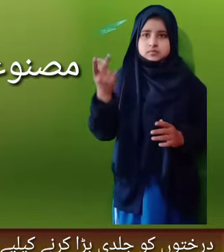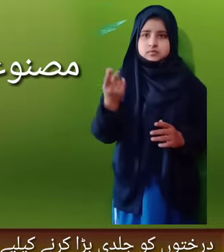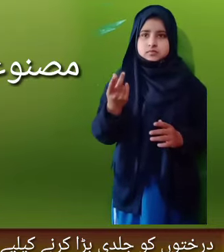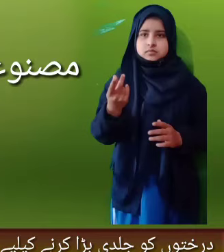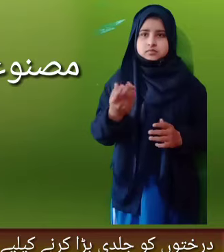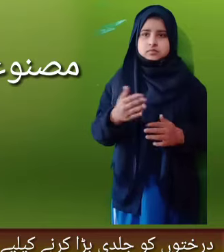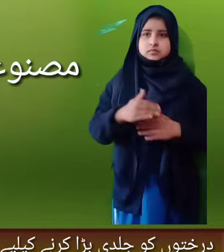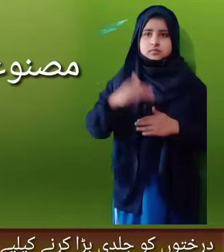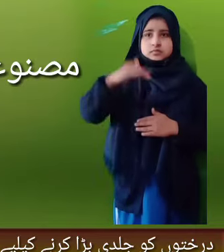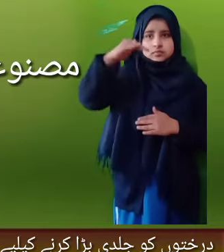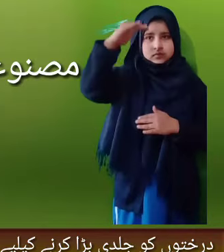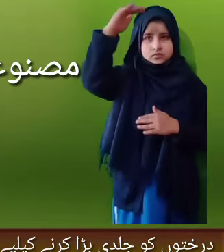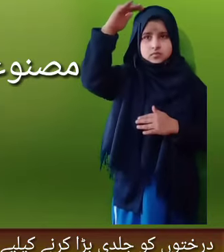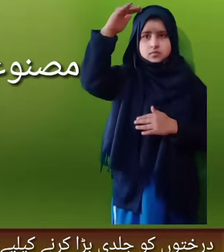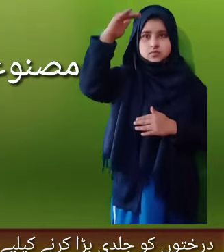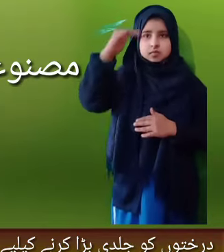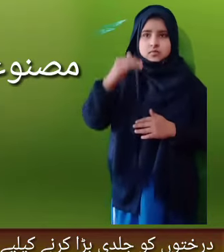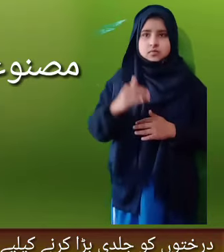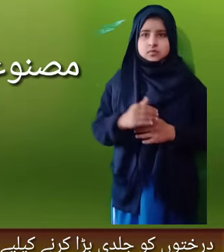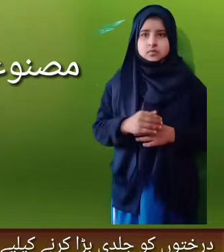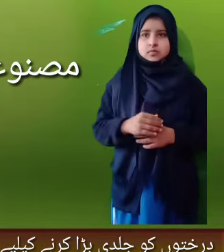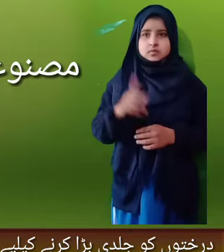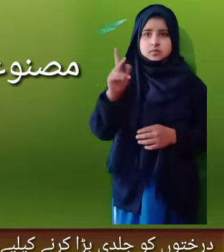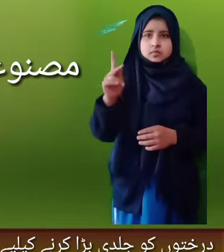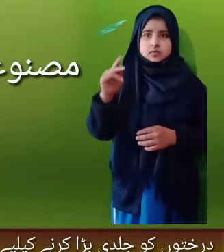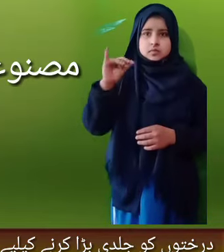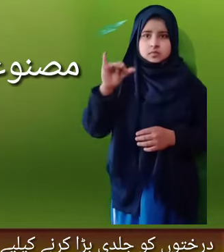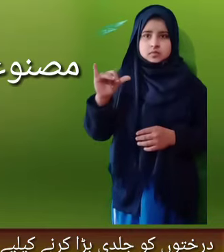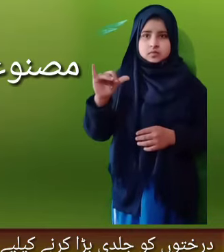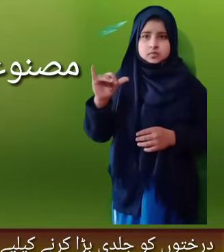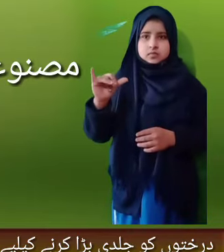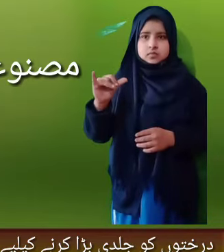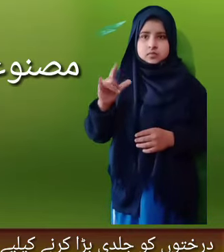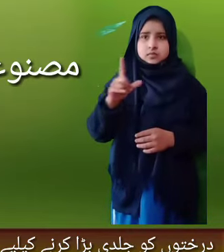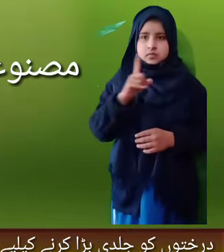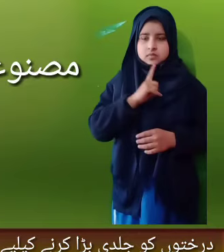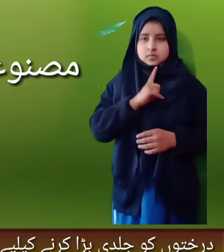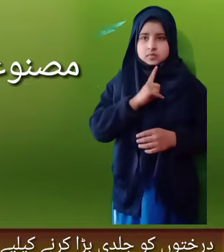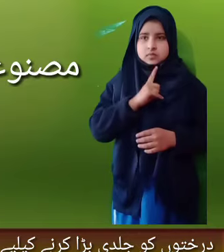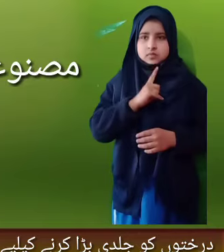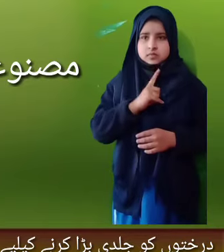जल्दी बड़ा करने के लिए